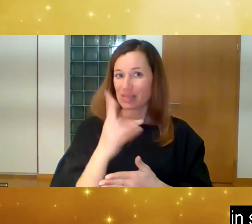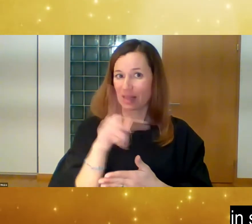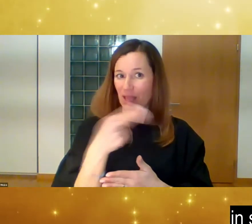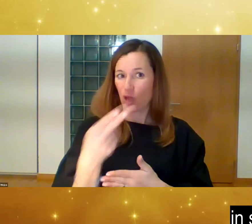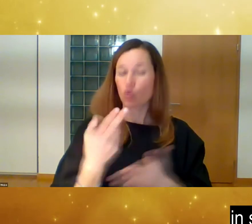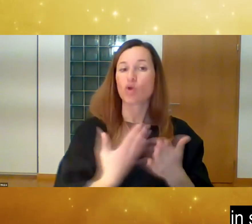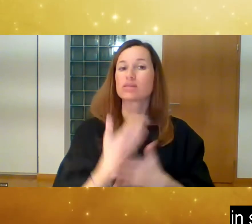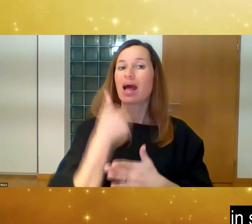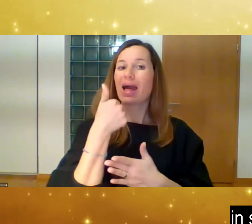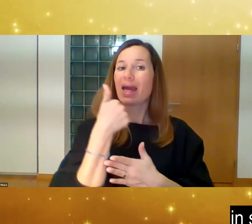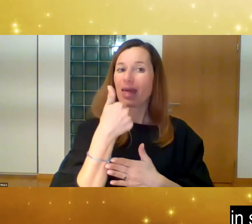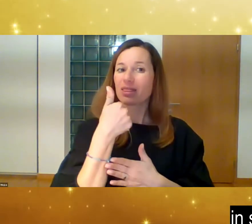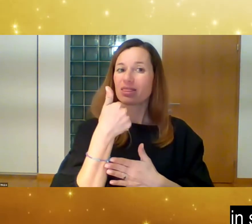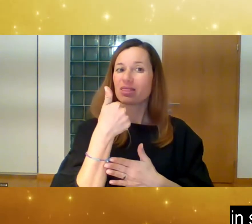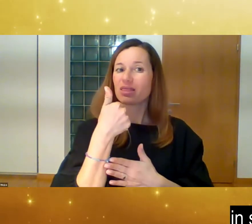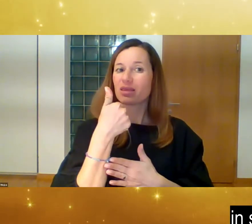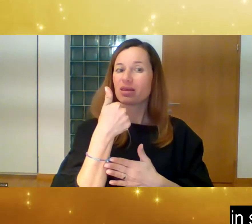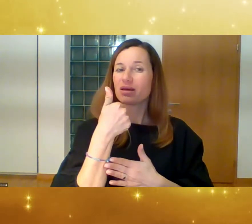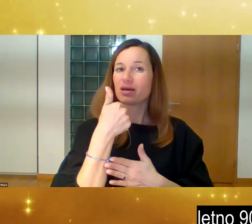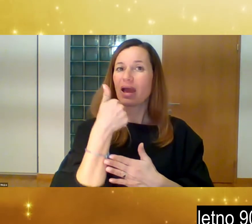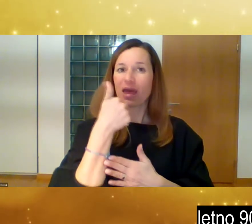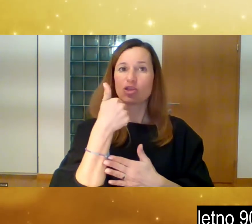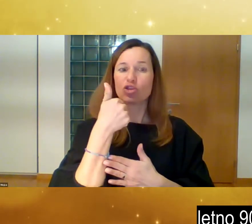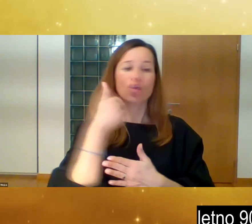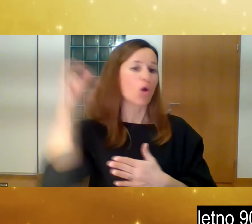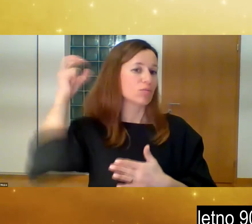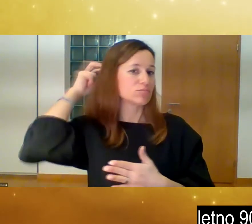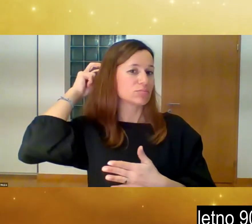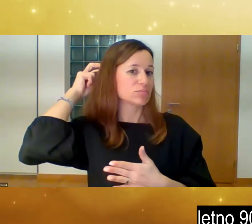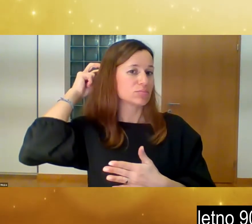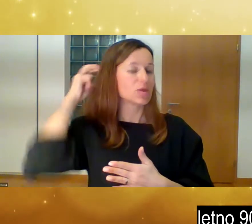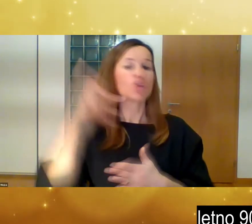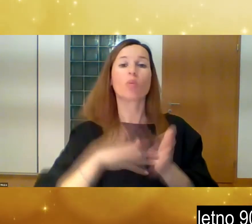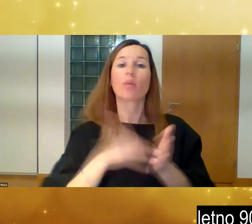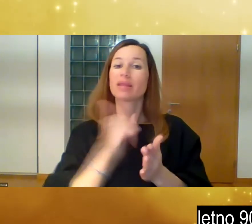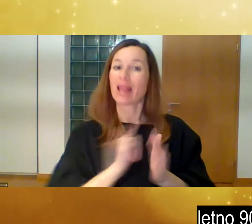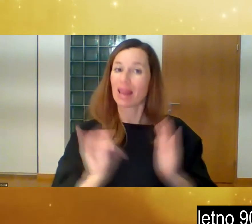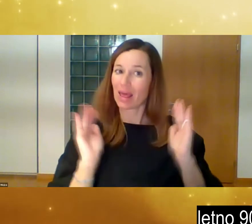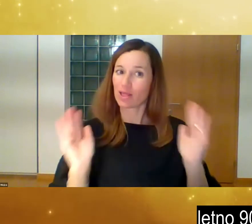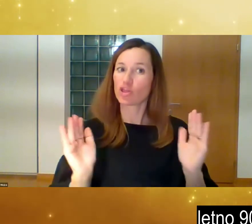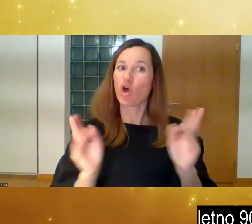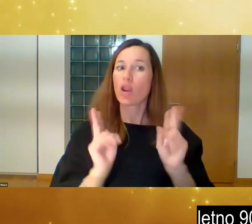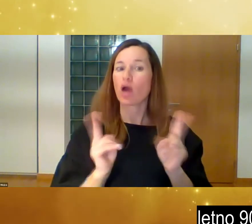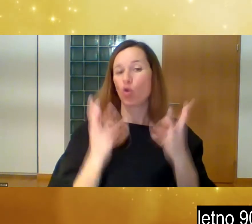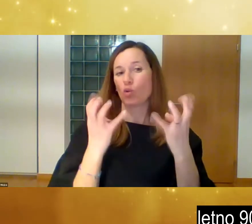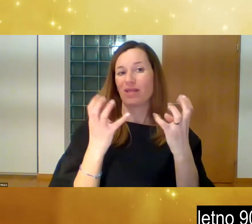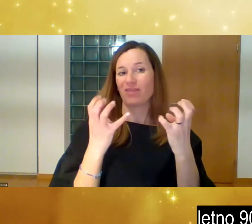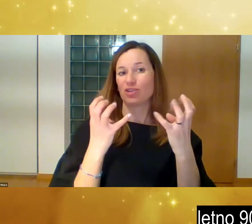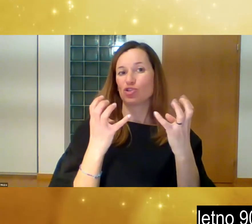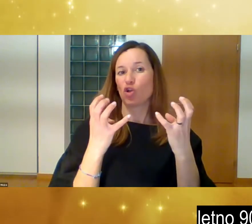€ za eno uho, se pravi letno lahko 900 €